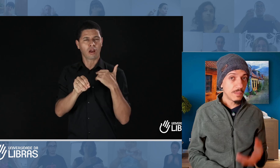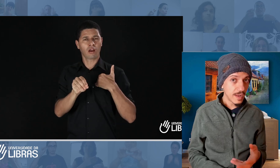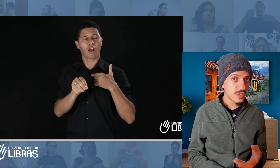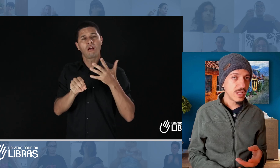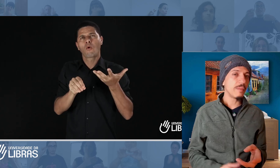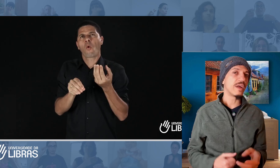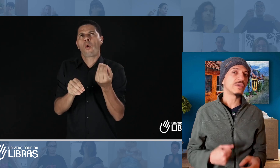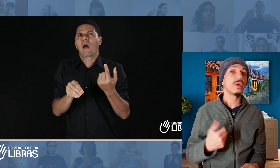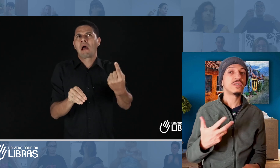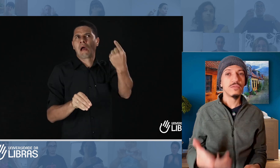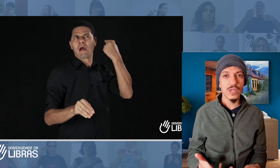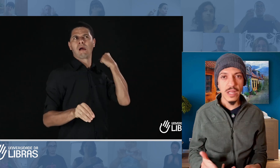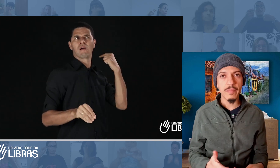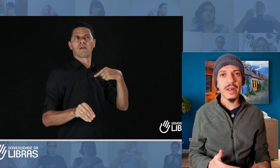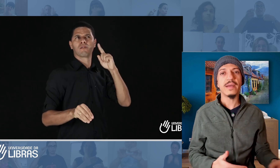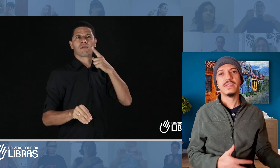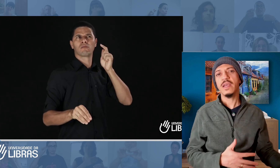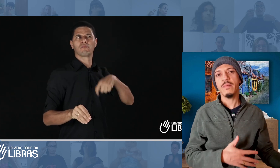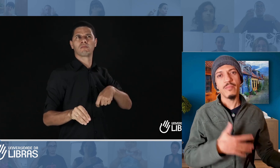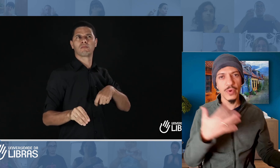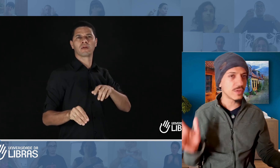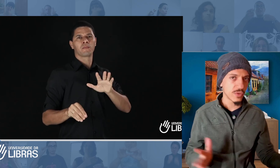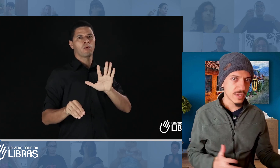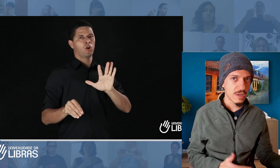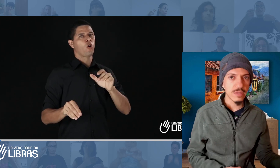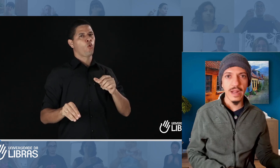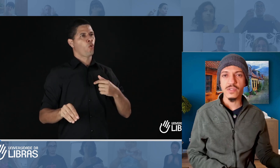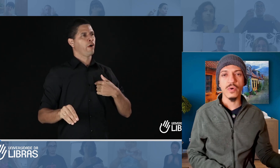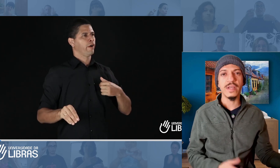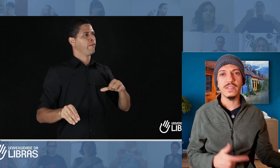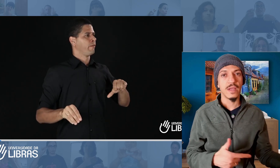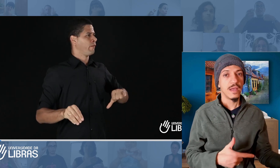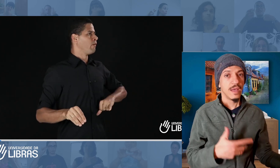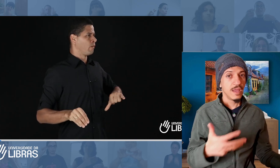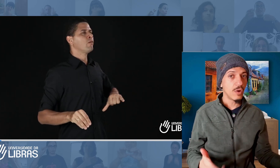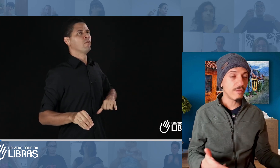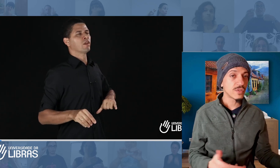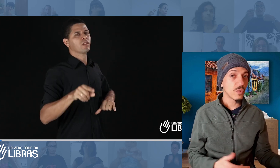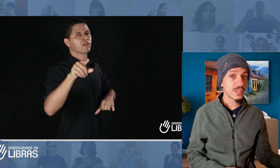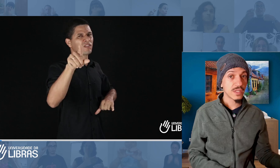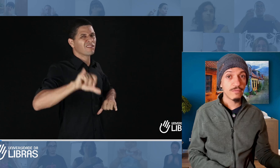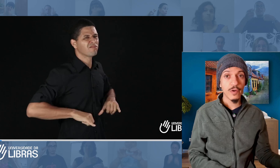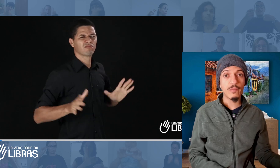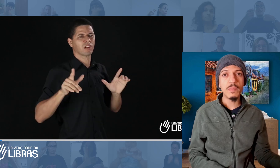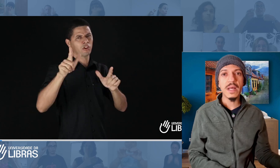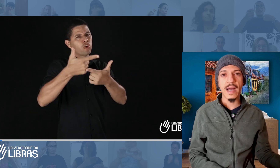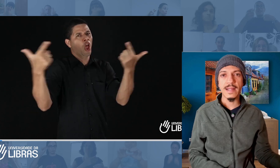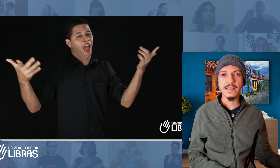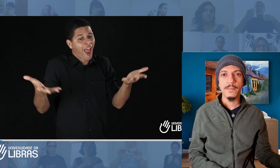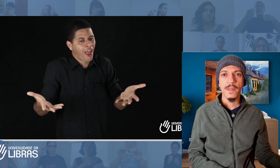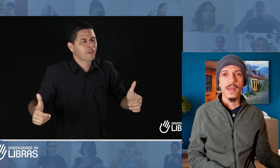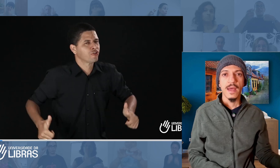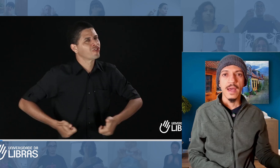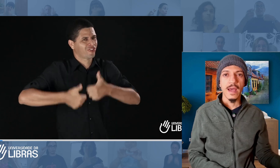de Libras ou ensino de Libras e muitas outras alterações e novas coisas que foram publicadas a